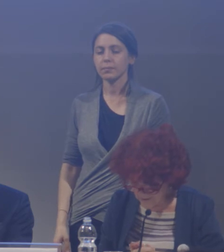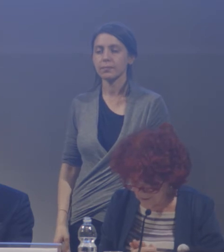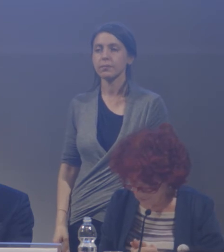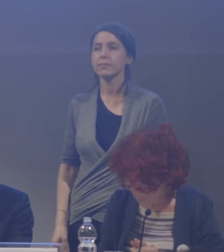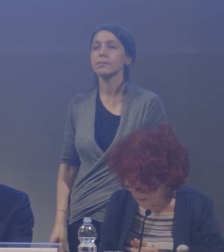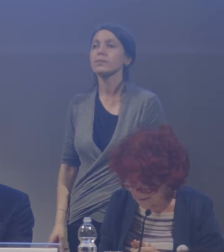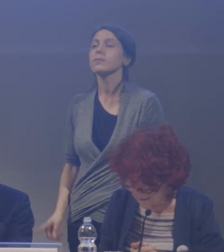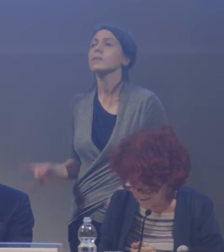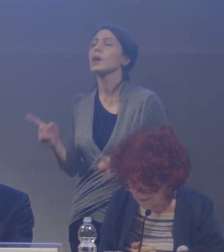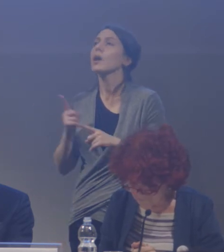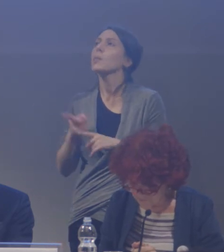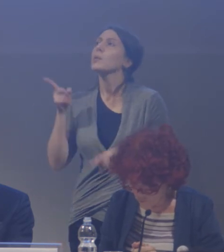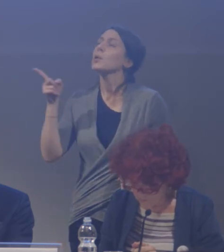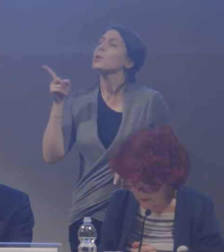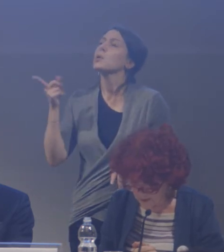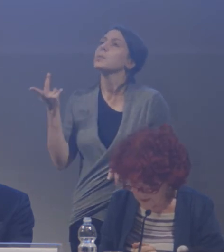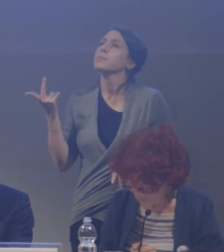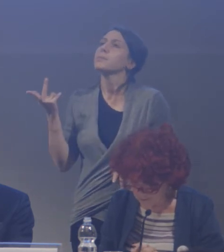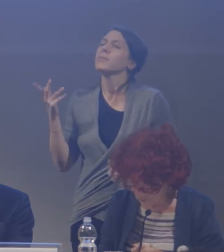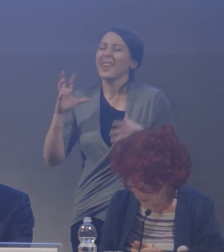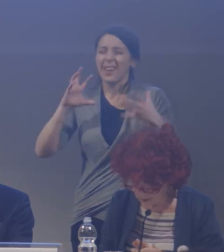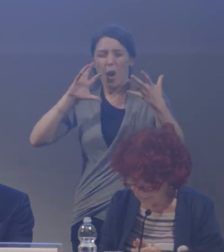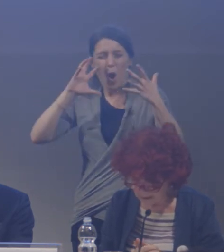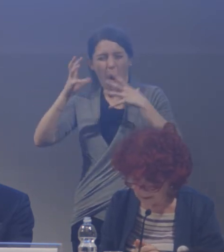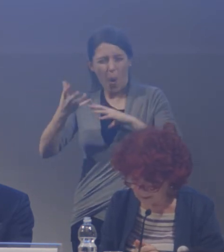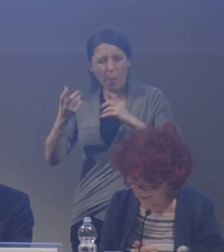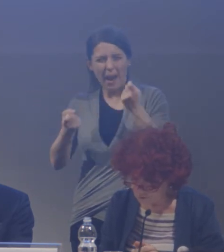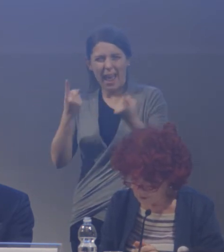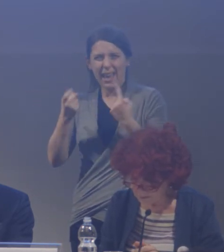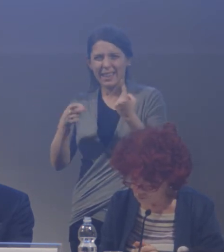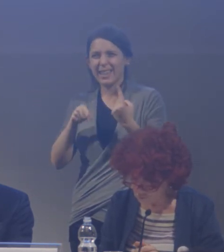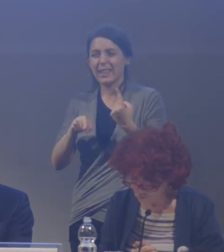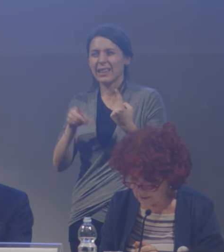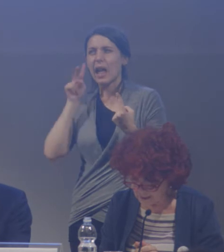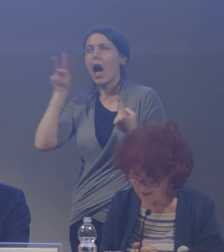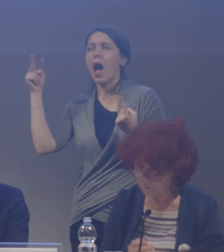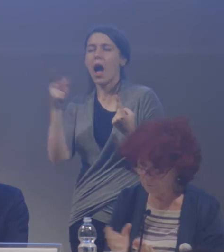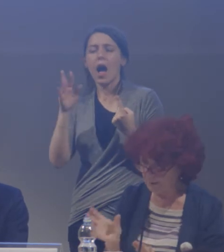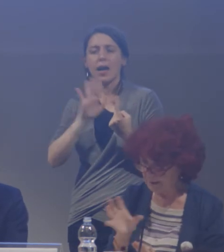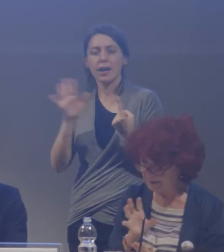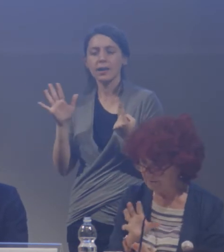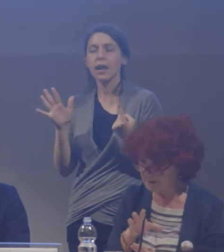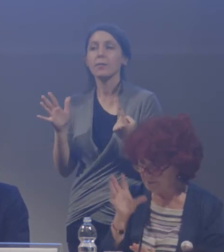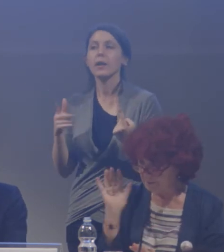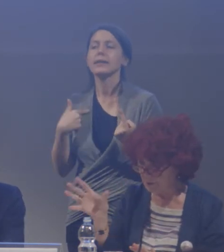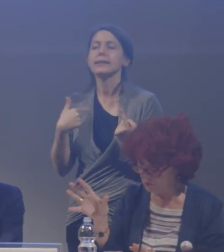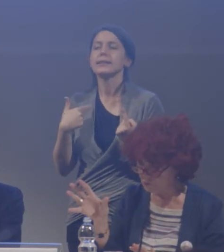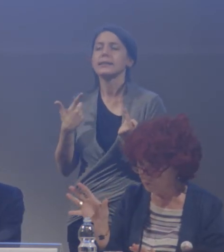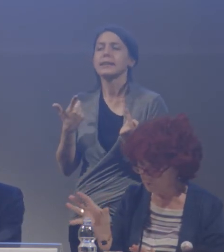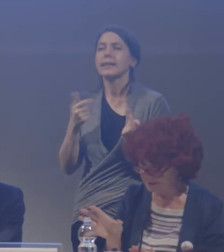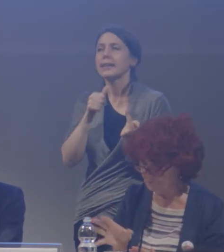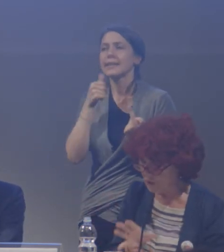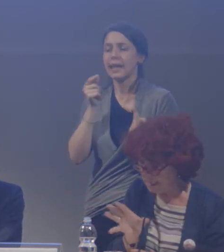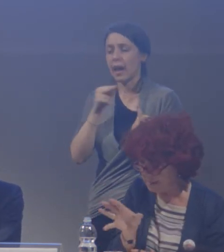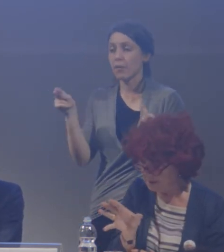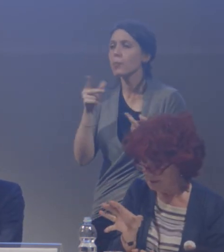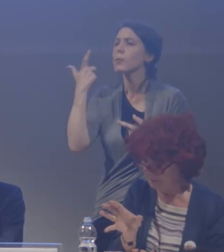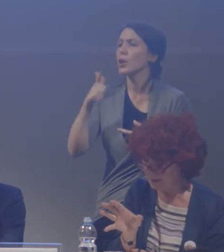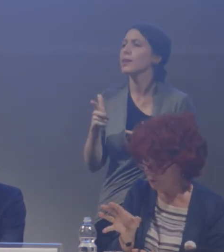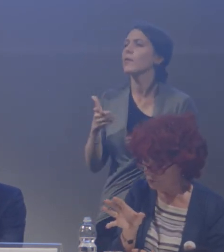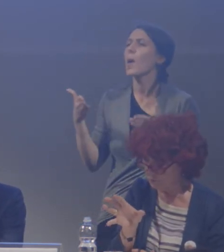Guardava la complessità dei fenomeni, è un altro termine che tengo sempre a sottolineare, proprio perché teneva insieme il percorso formativo